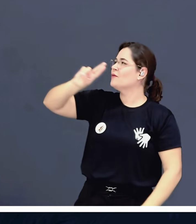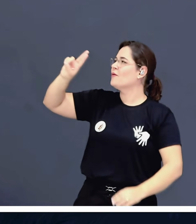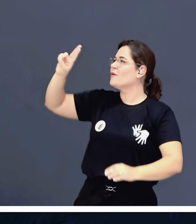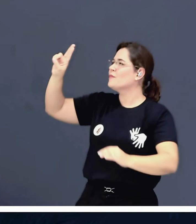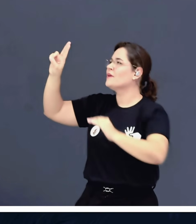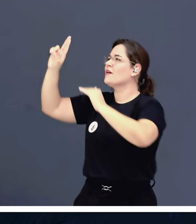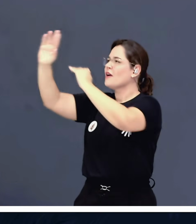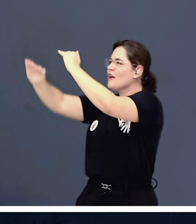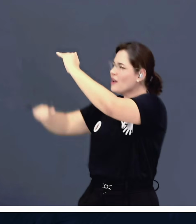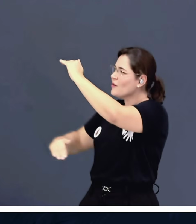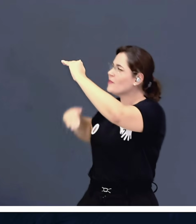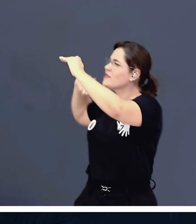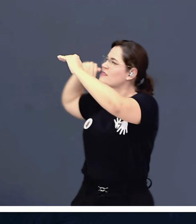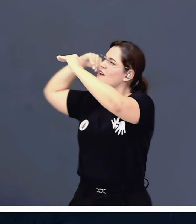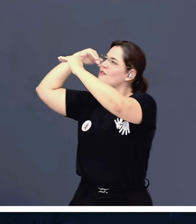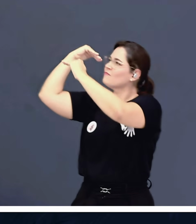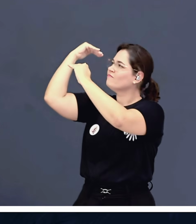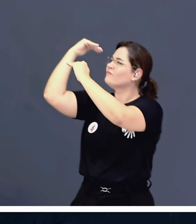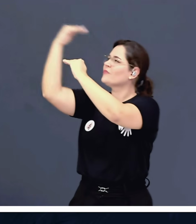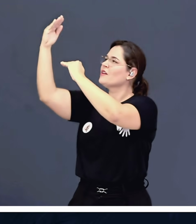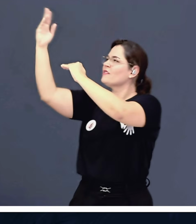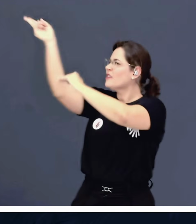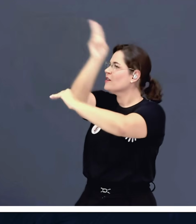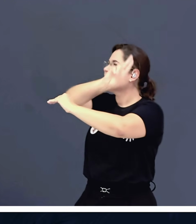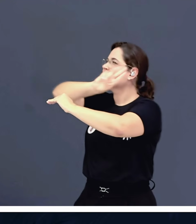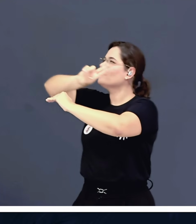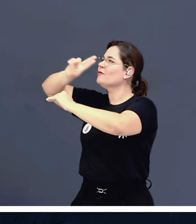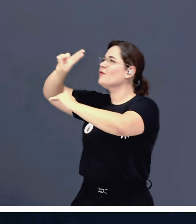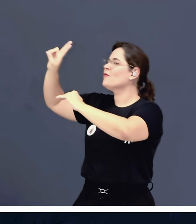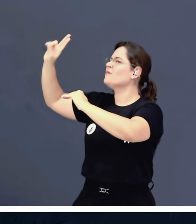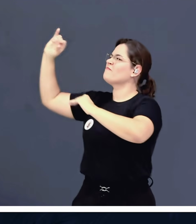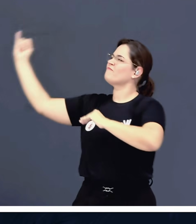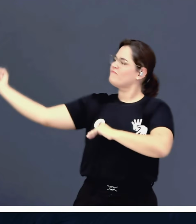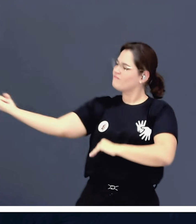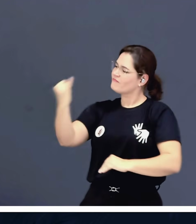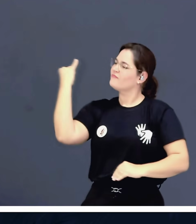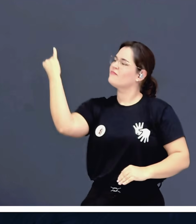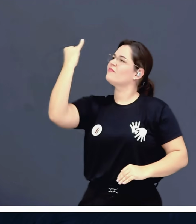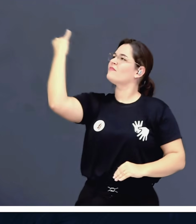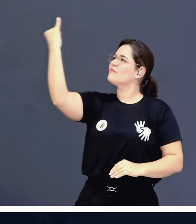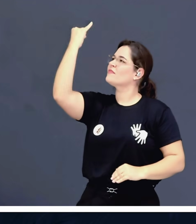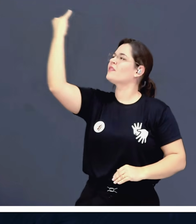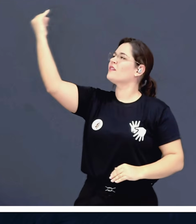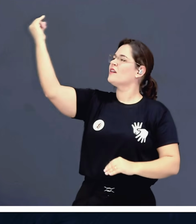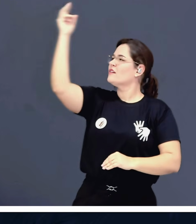Meu nome é mais alto, Teu nome Senhor.